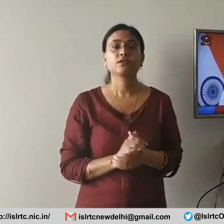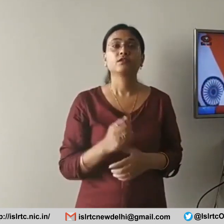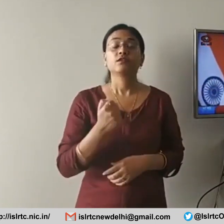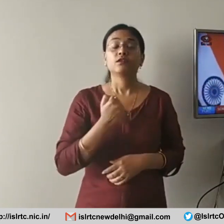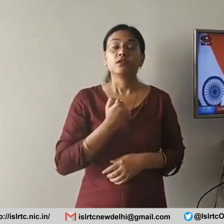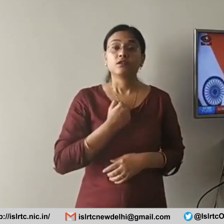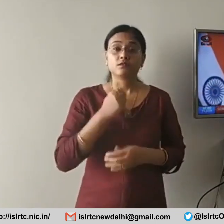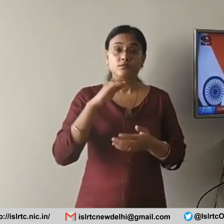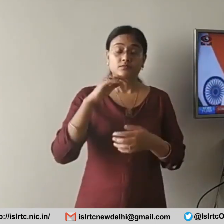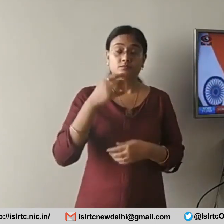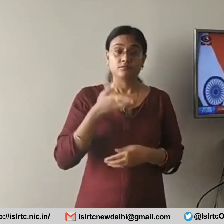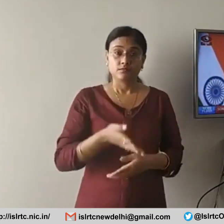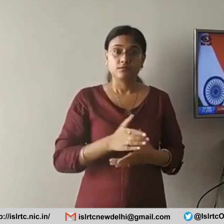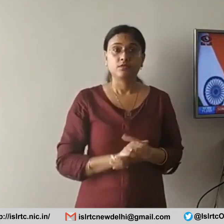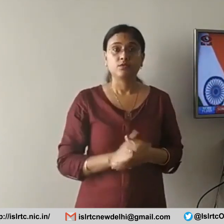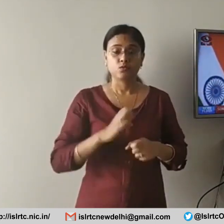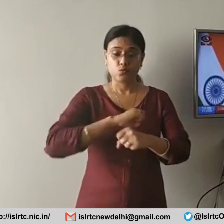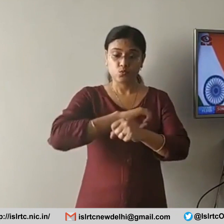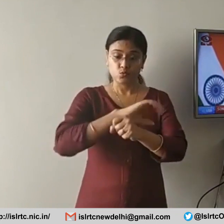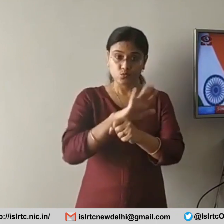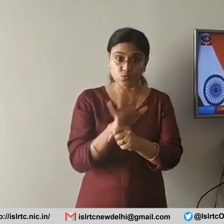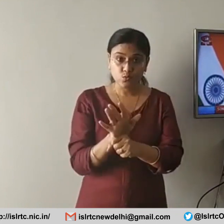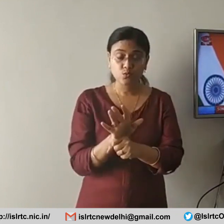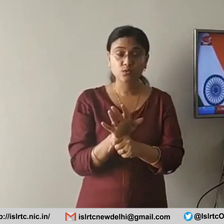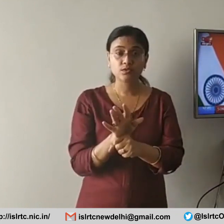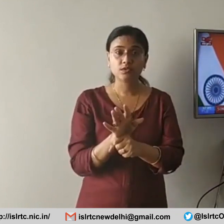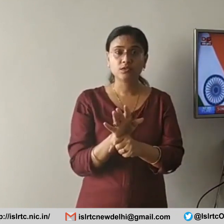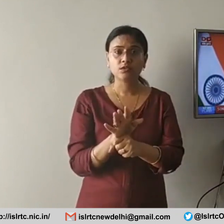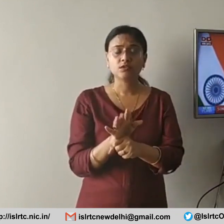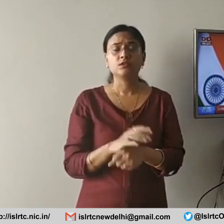यहां कोरोना के सिर्फ